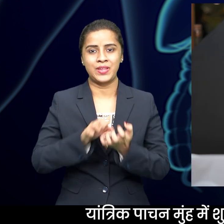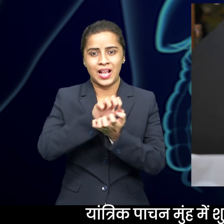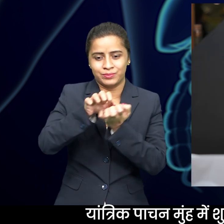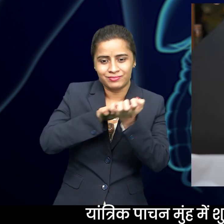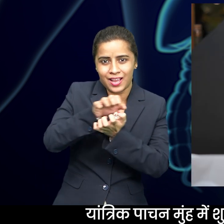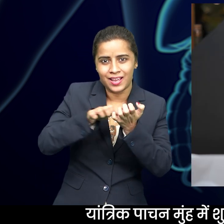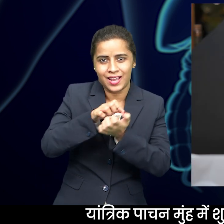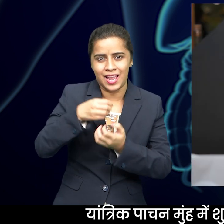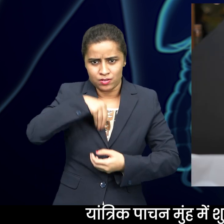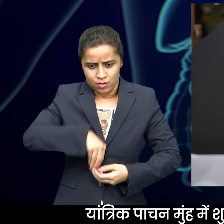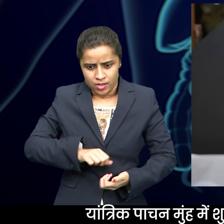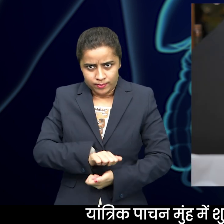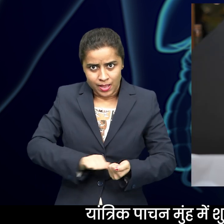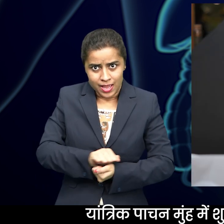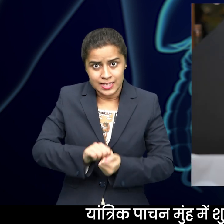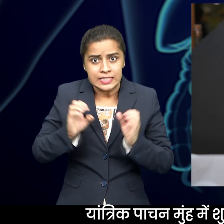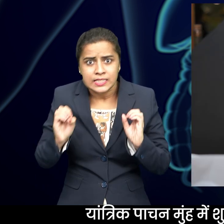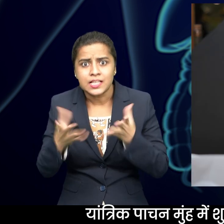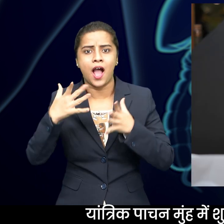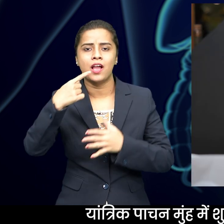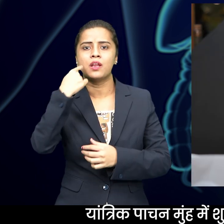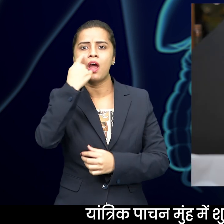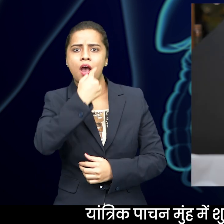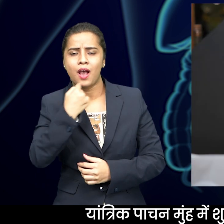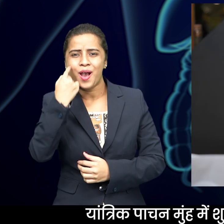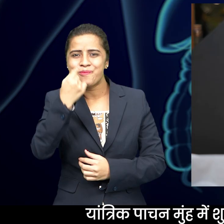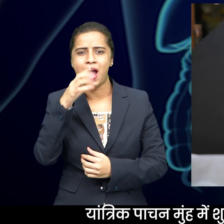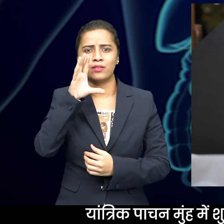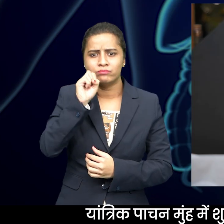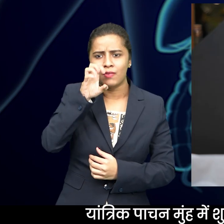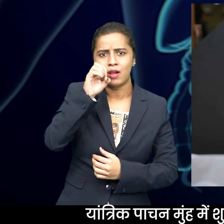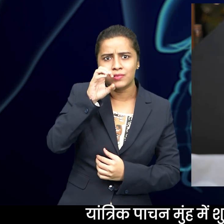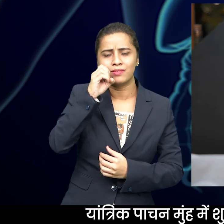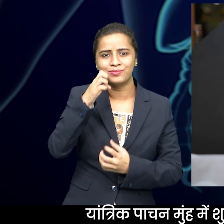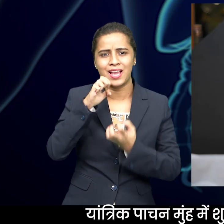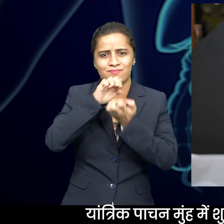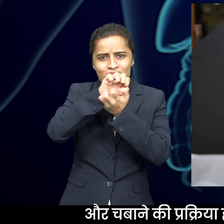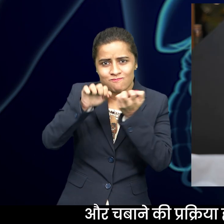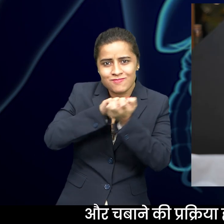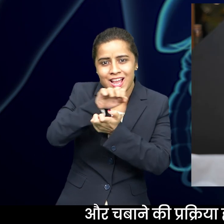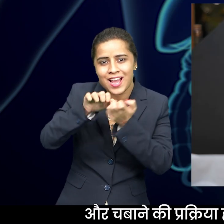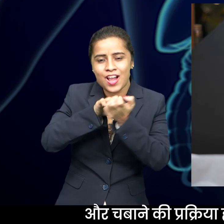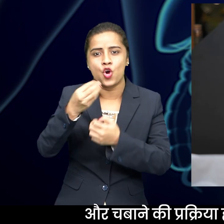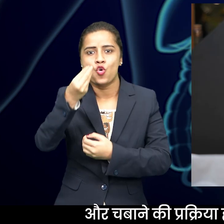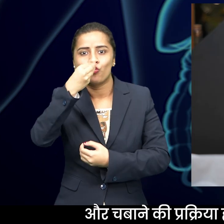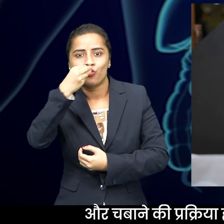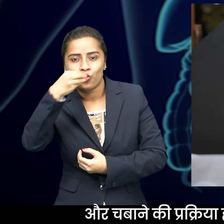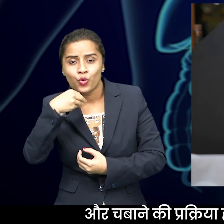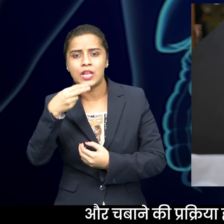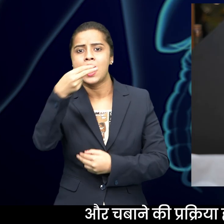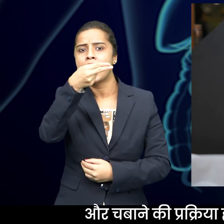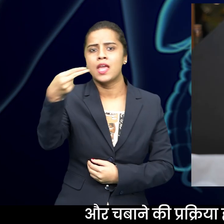यांत्रिक पाचन मुंह में शुरू होता है, जिसमें भोजन को काटने और चबाने